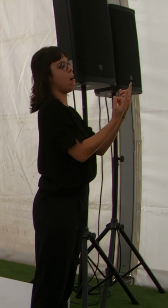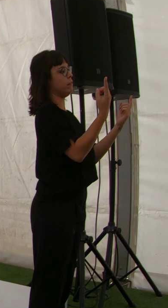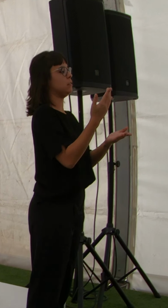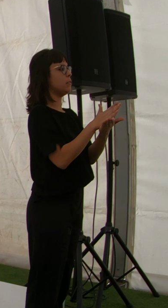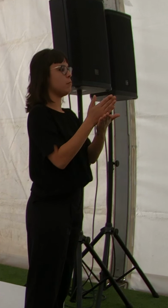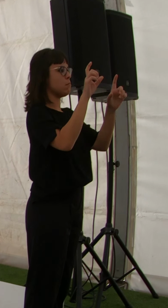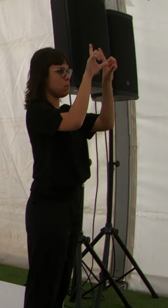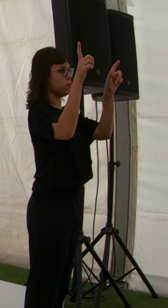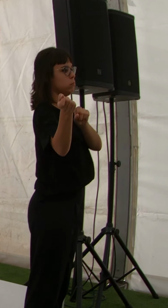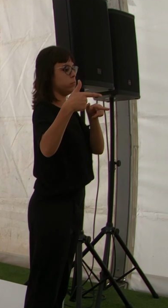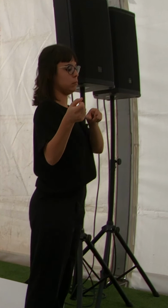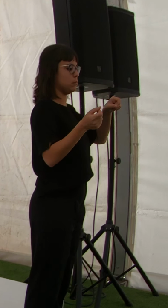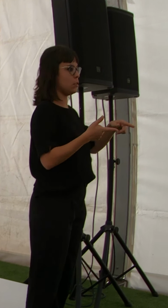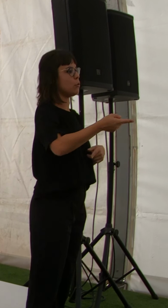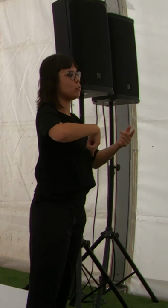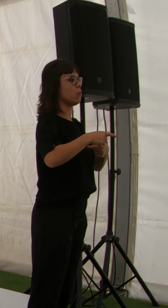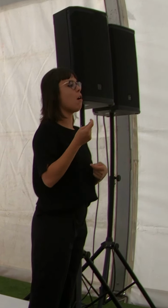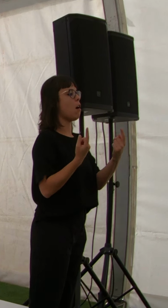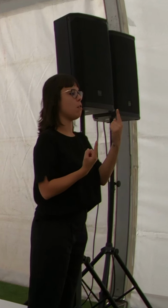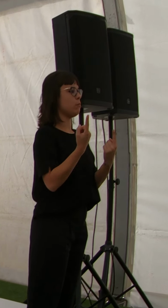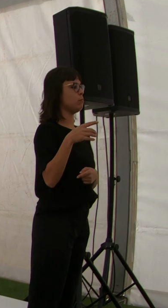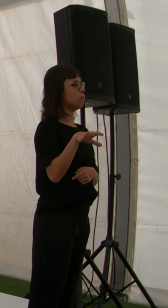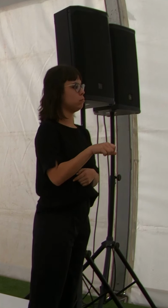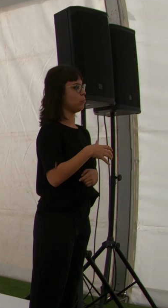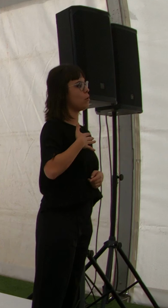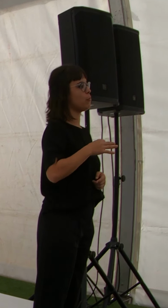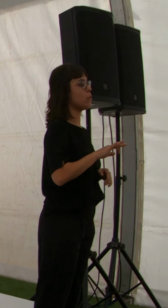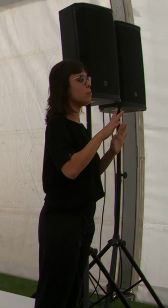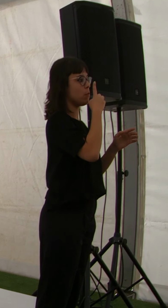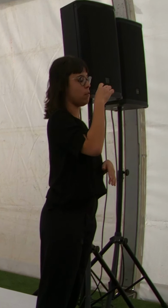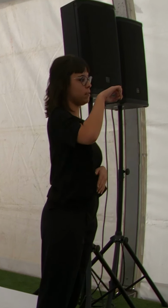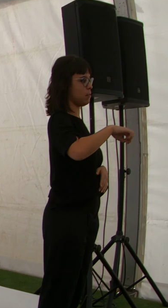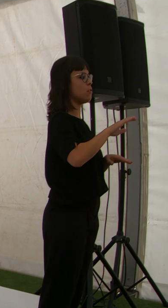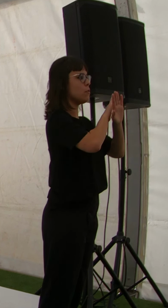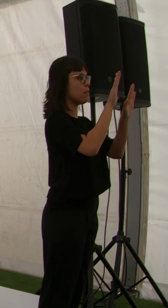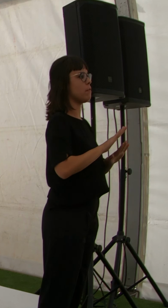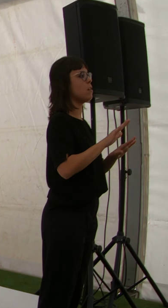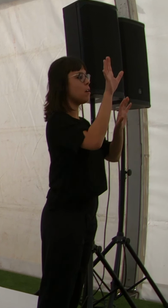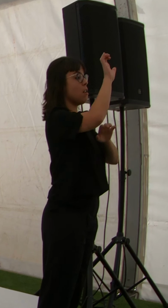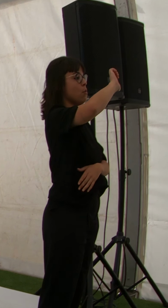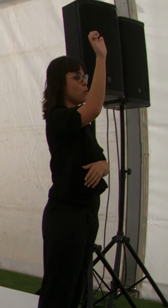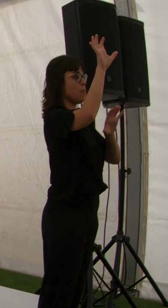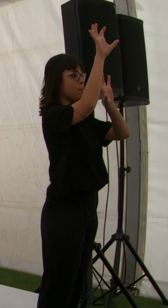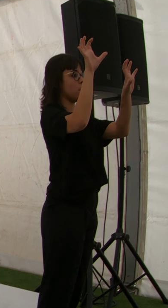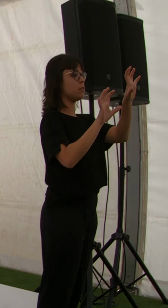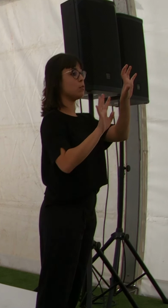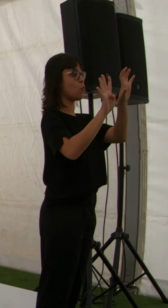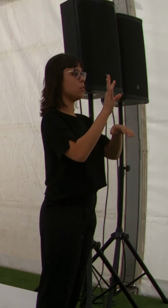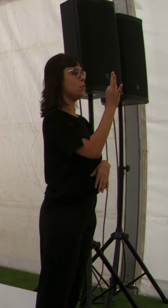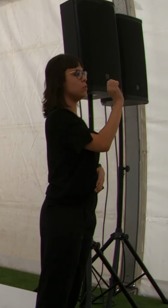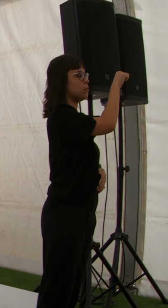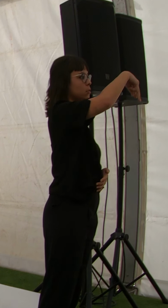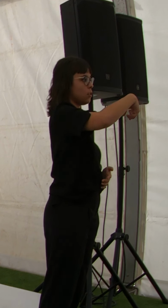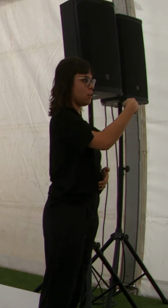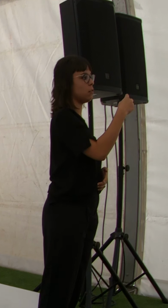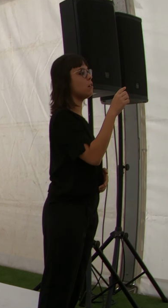tiempo que podemos tener un BID Tank, etcétera. A finales de este año van a empezar a vender en 4 países europeos el Tank, el Han y el